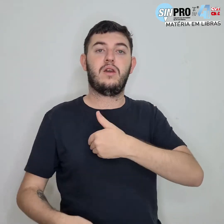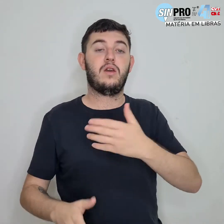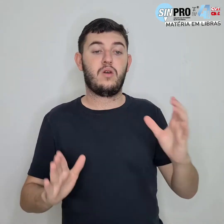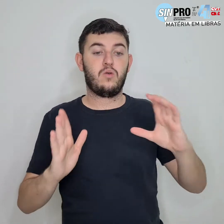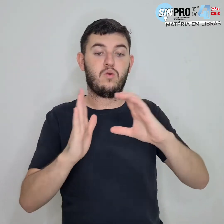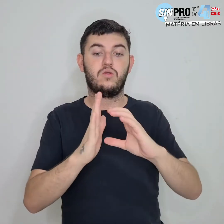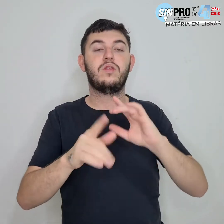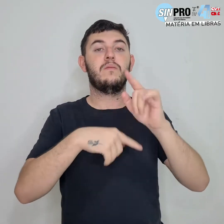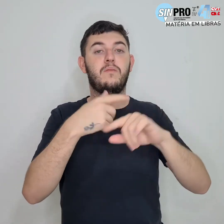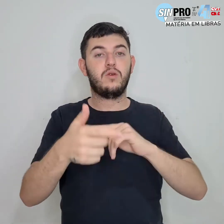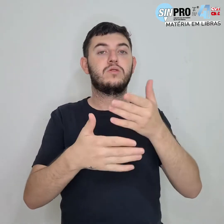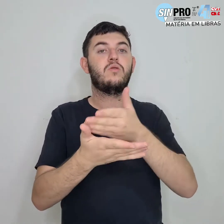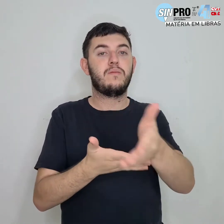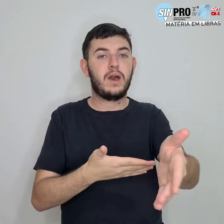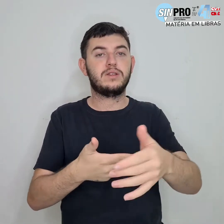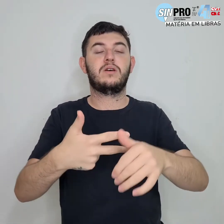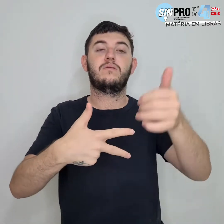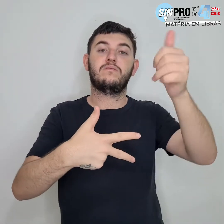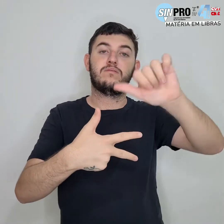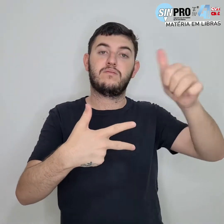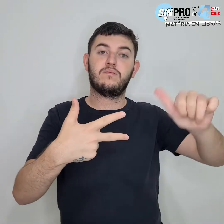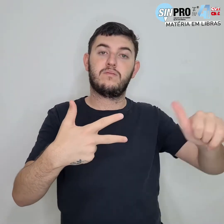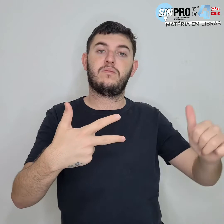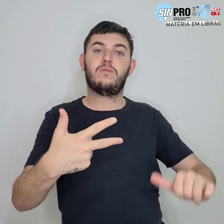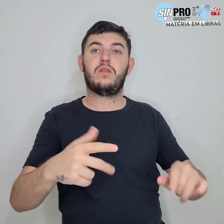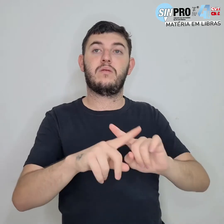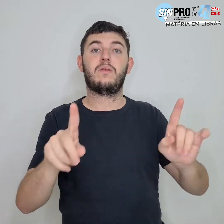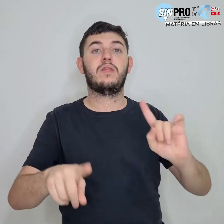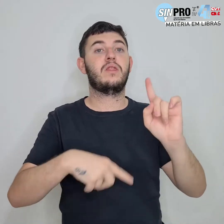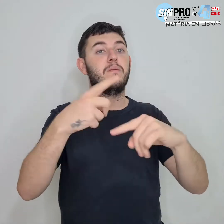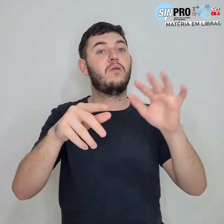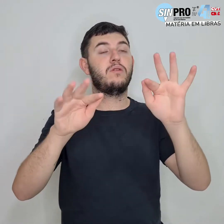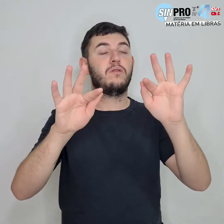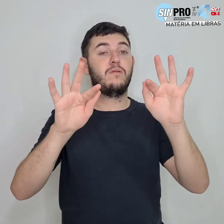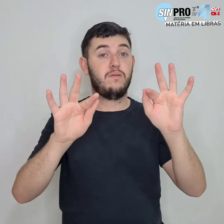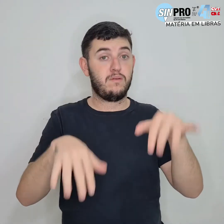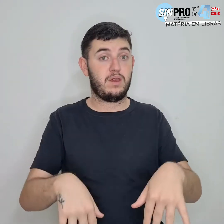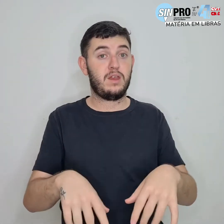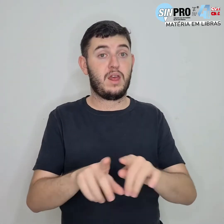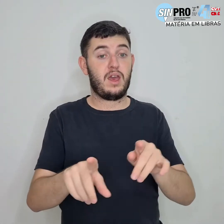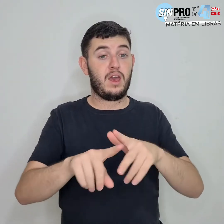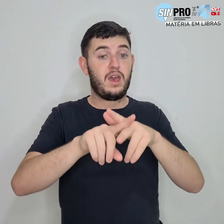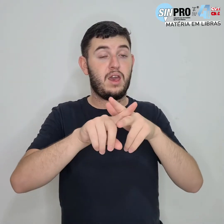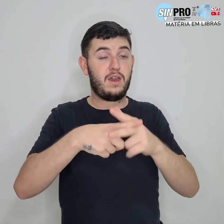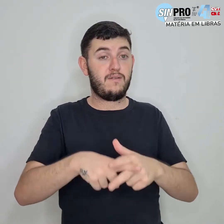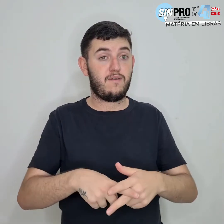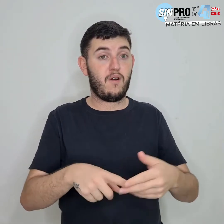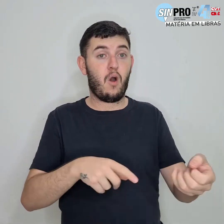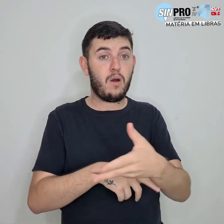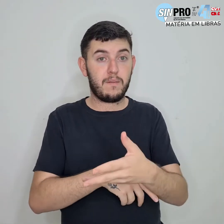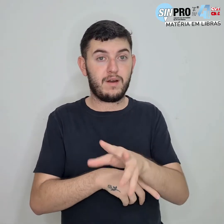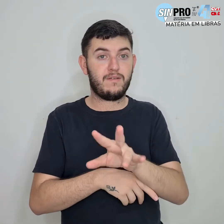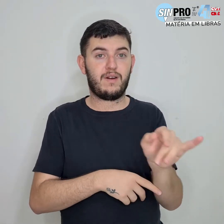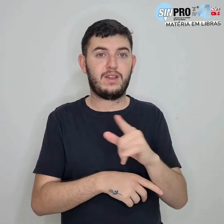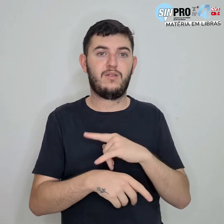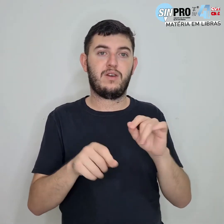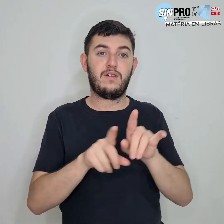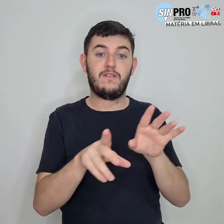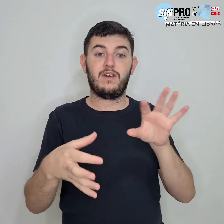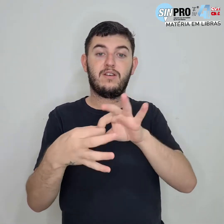com a reforma, ela vai entrar no vínculo de experiência. No fim desse vínculo, ela será classificada por uma nota.